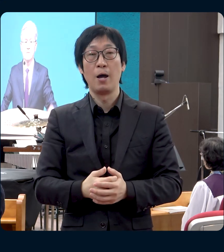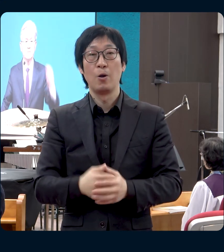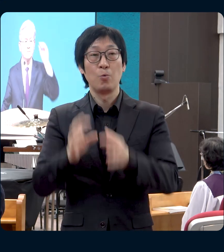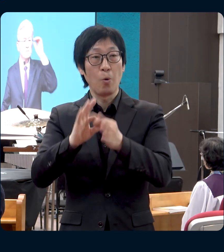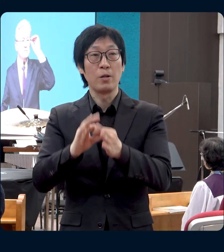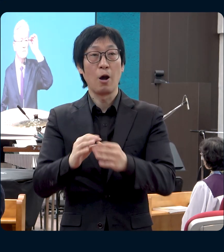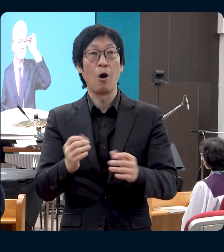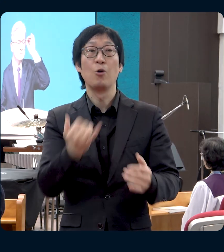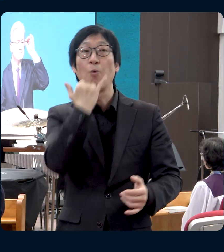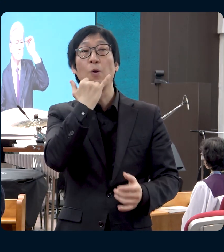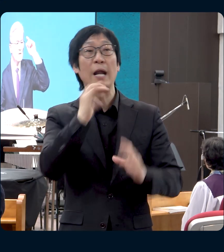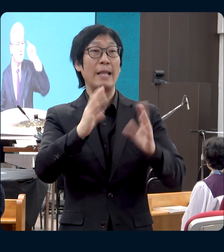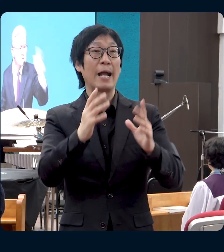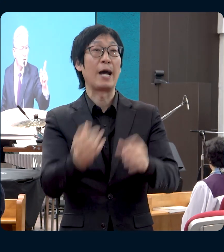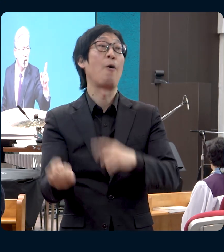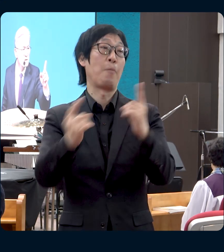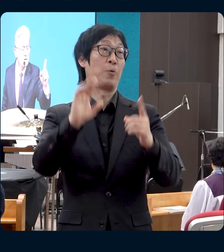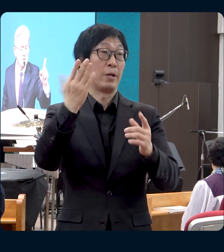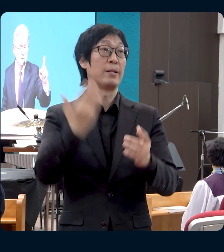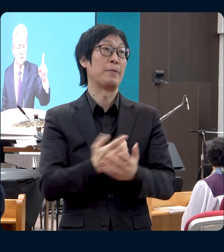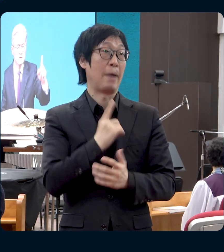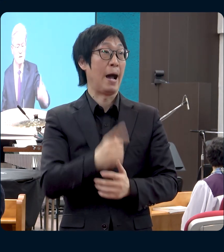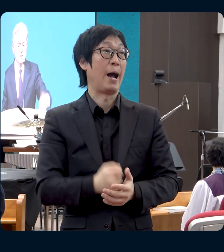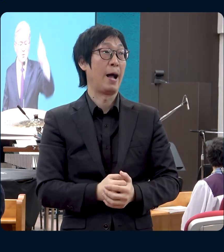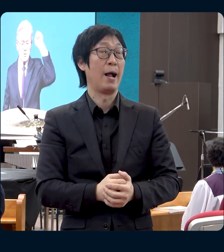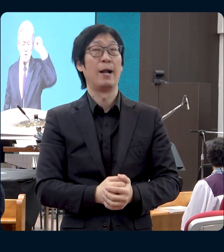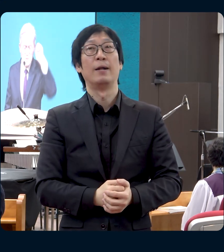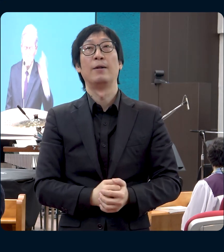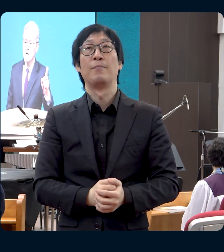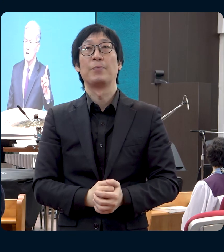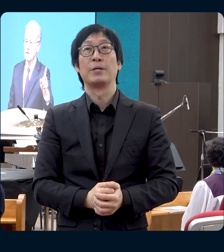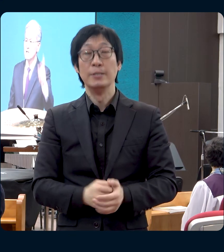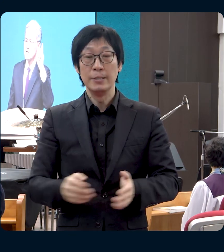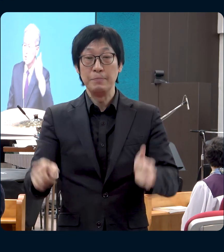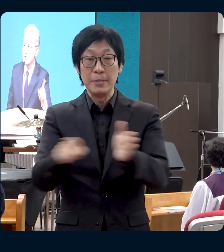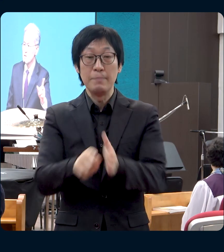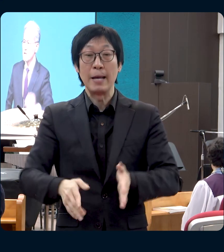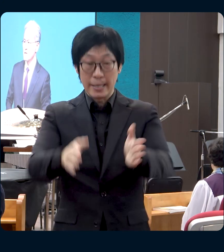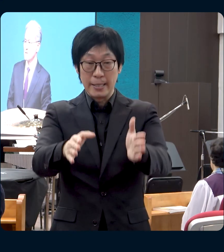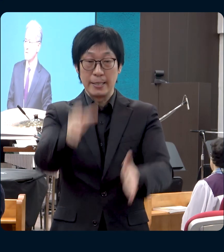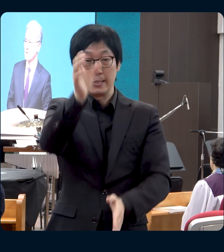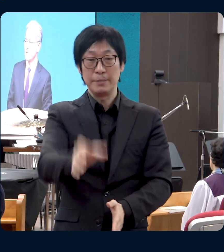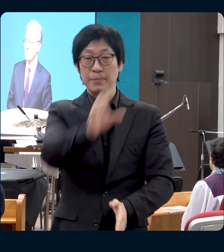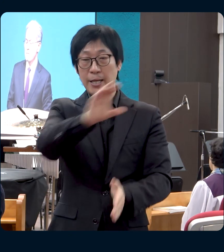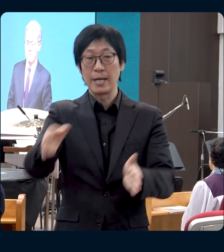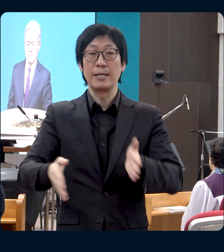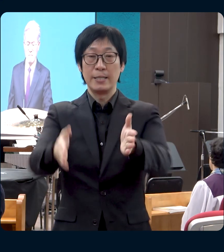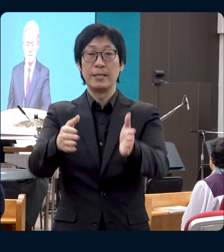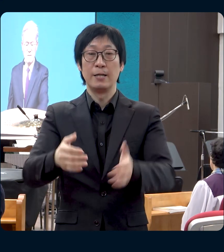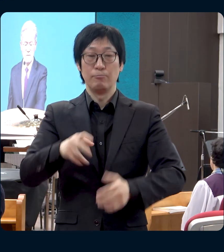있었죠. 신앙의 길, 그리고 십자가의 길을 지켰으니까.